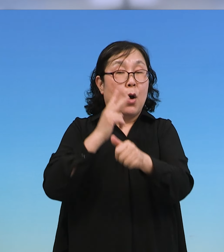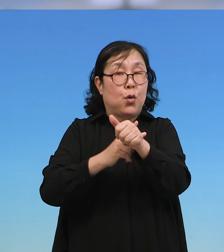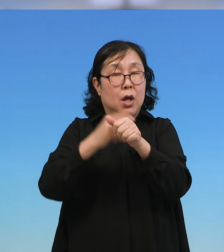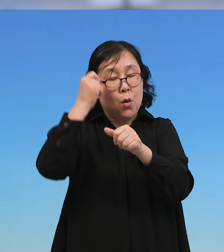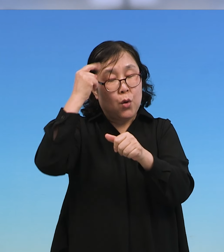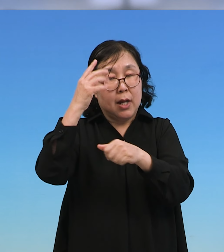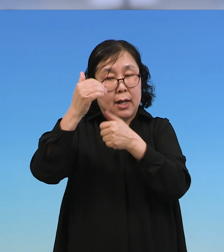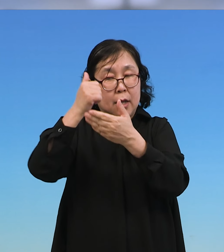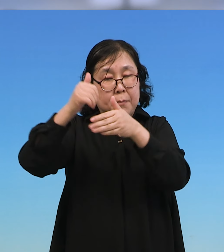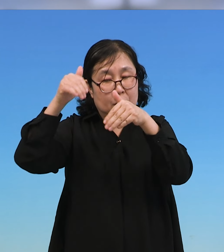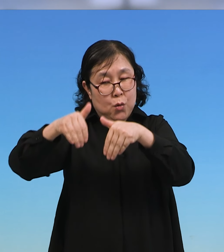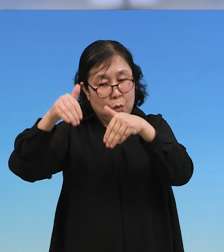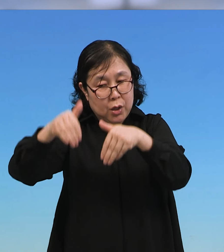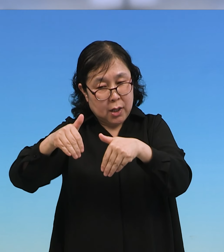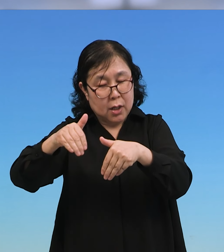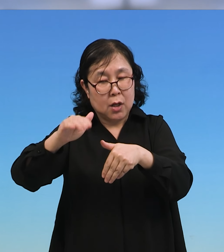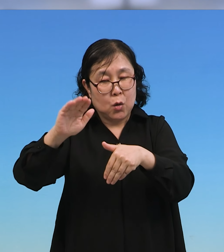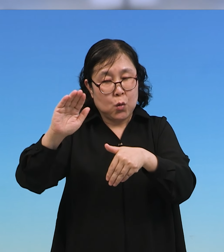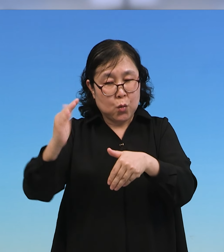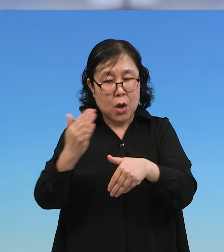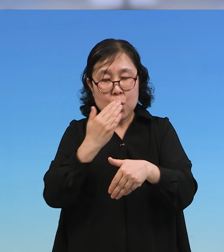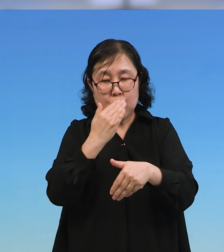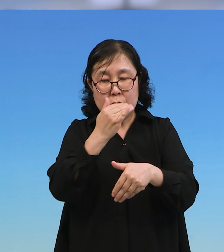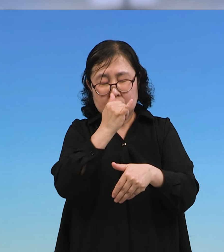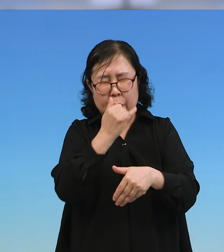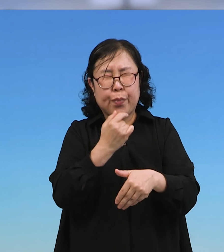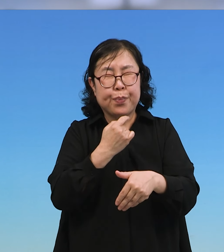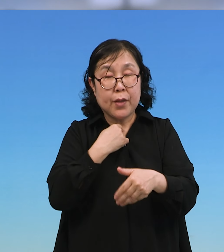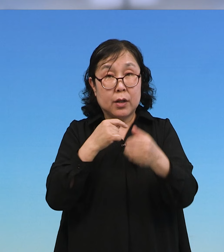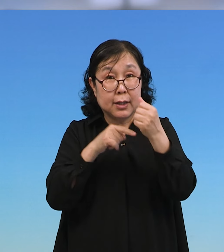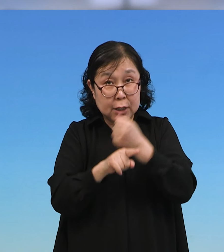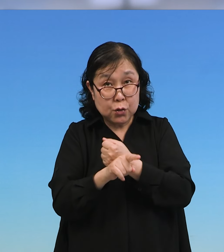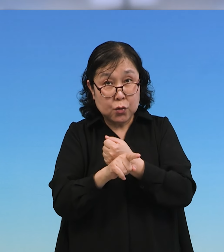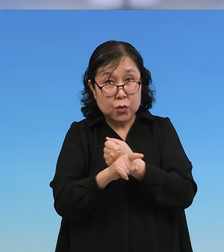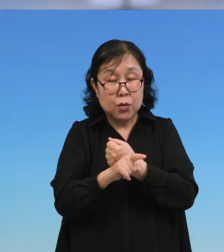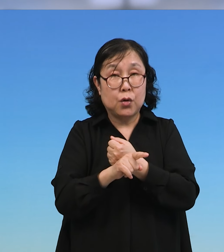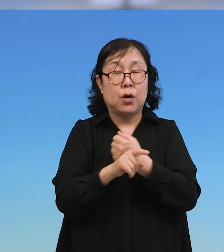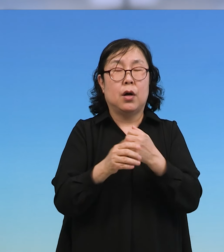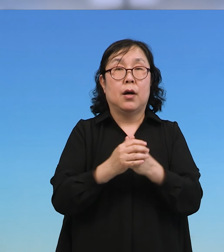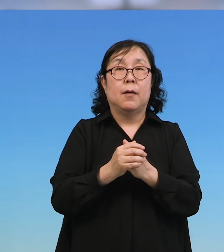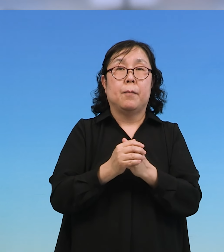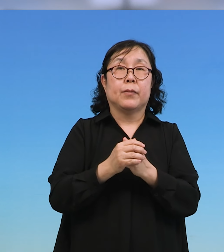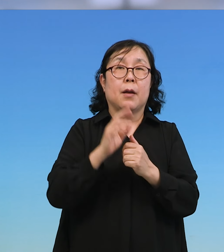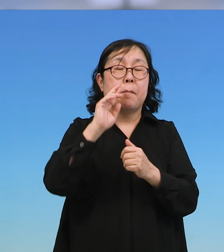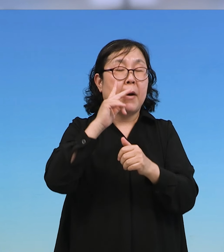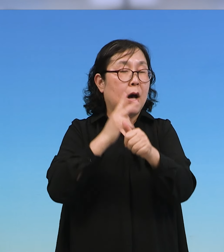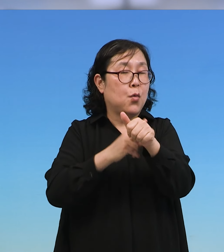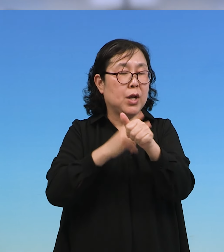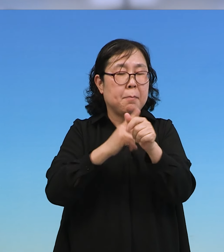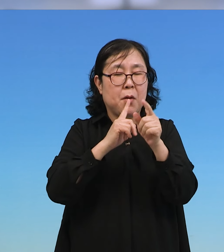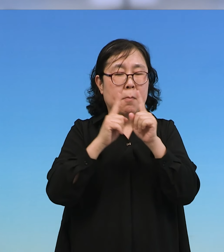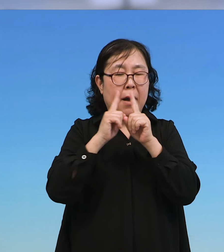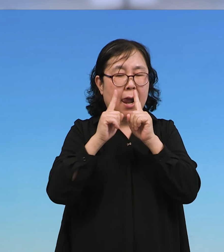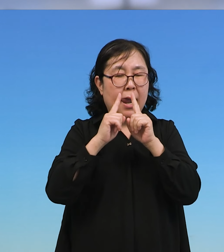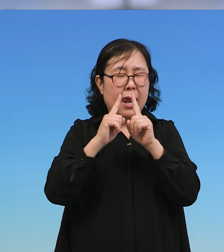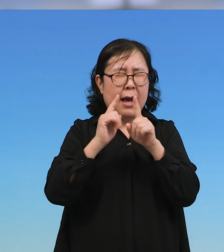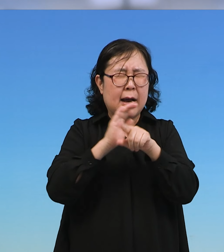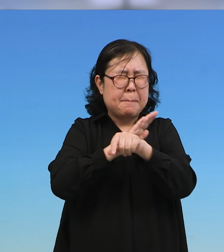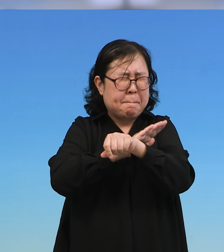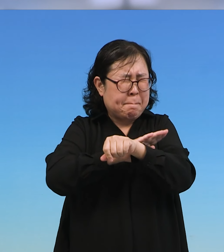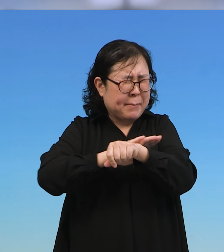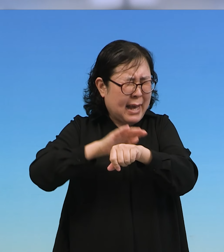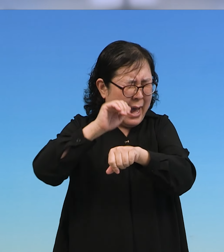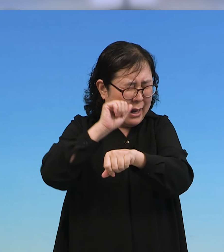있었던 건 말빨이 세고 막 황금의 입이다, 막 그 말에 설득당하지 않은 사람이 아무도 없다. 이것도